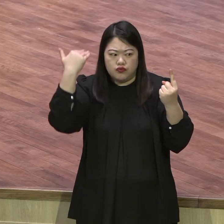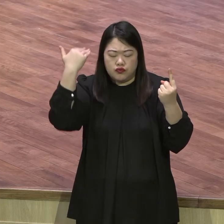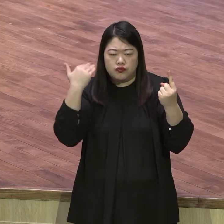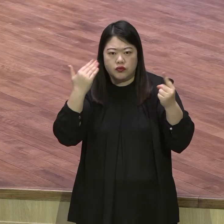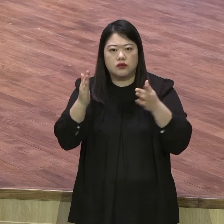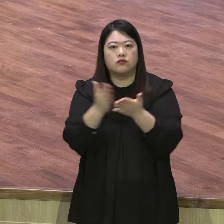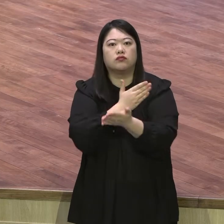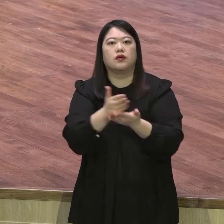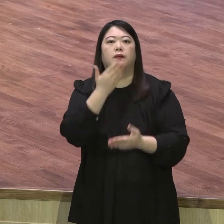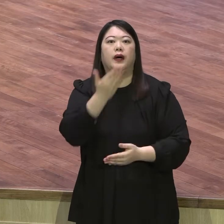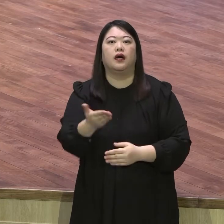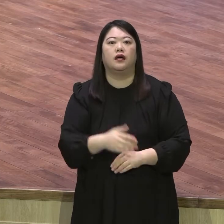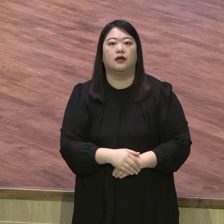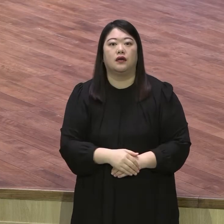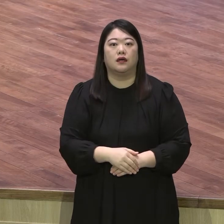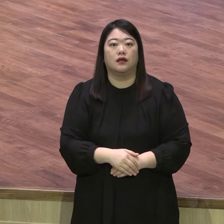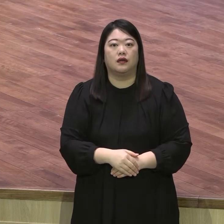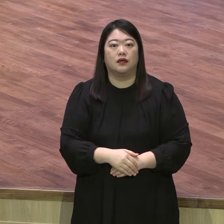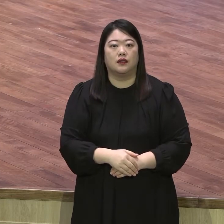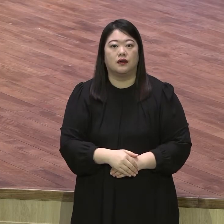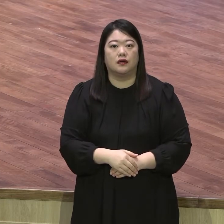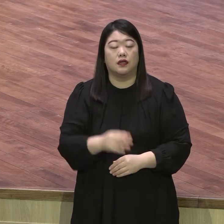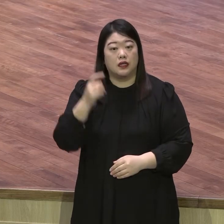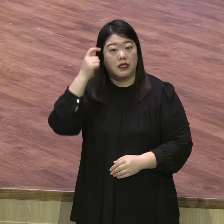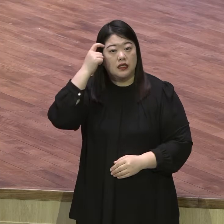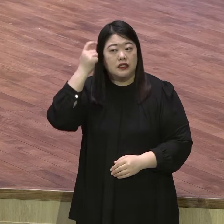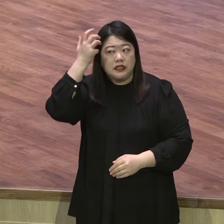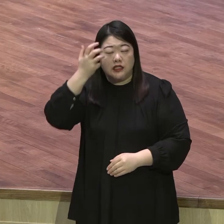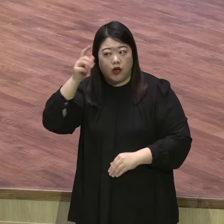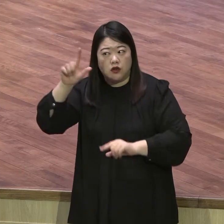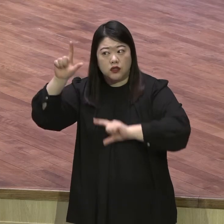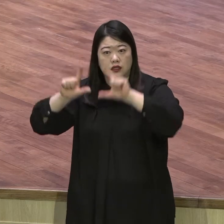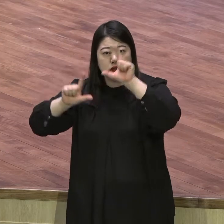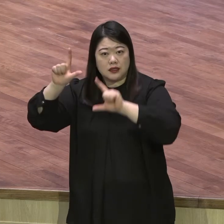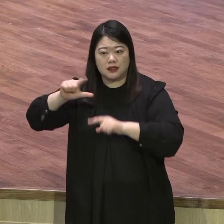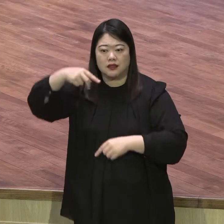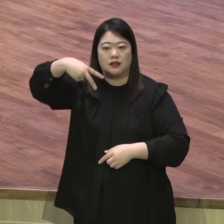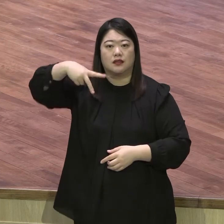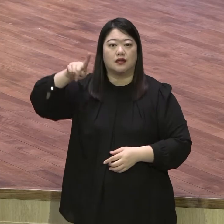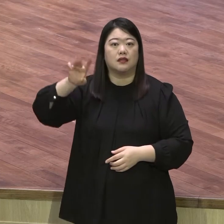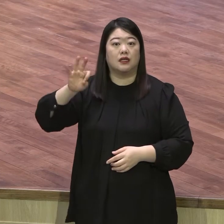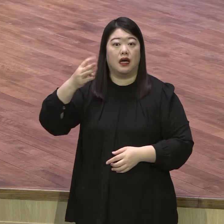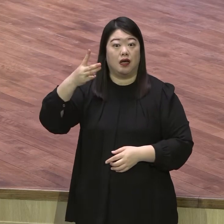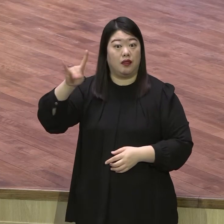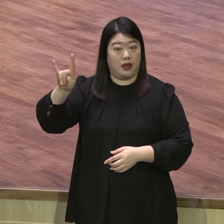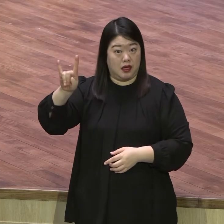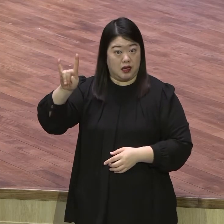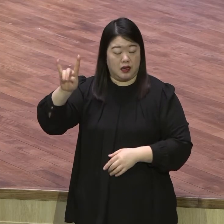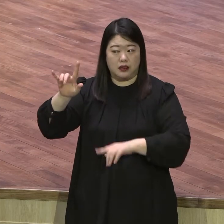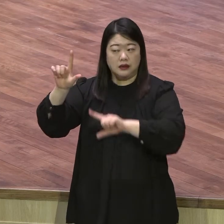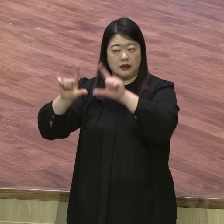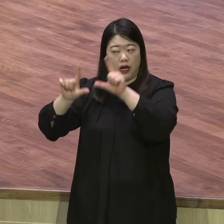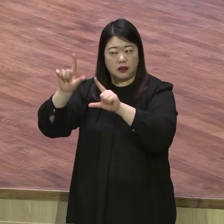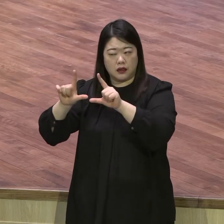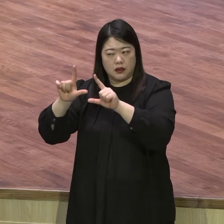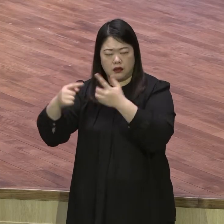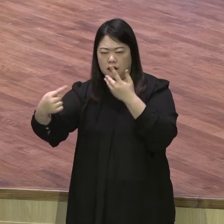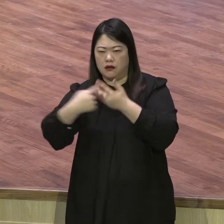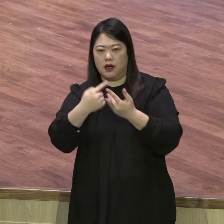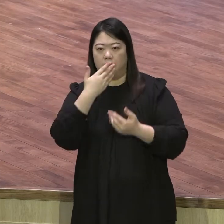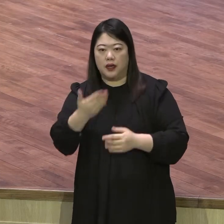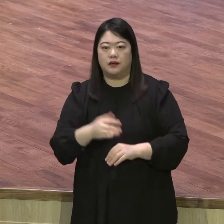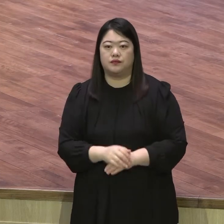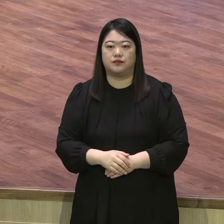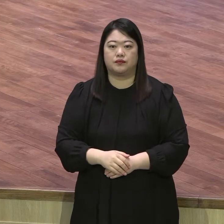오면 영적 상태가 다 드러나요. 영적 상태. 문제 왔는데 우리